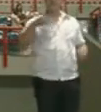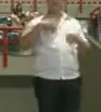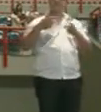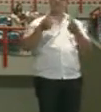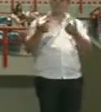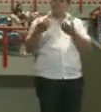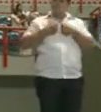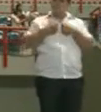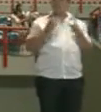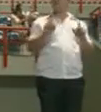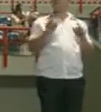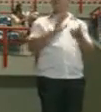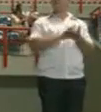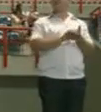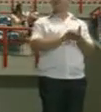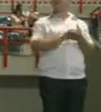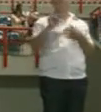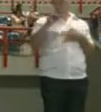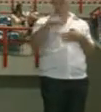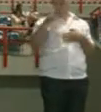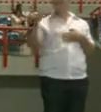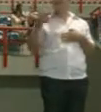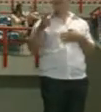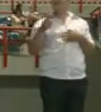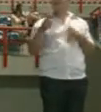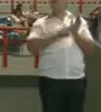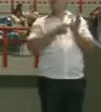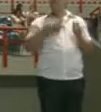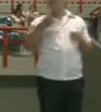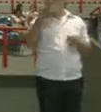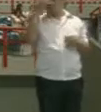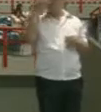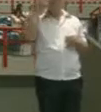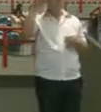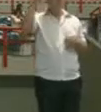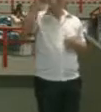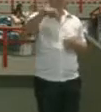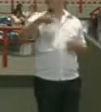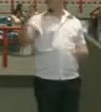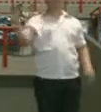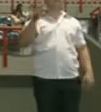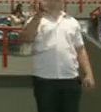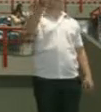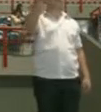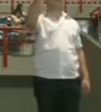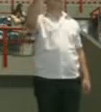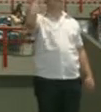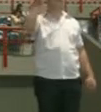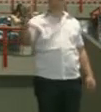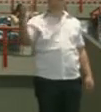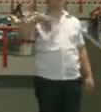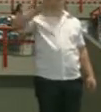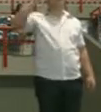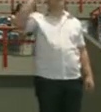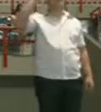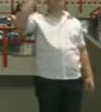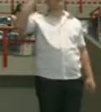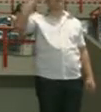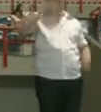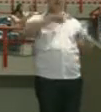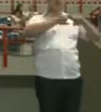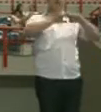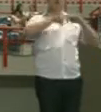vendam. Mesmo que você diga que vai votar, lá dentro ninguém está vendo o seu voto. Aqui não. Aqui você tem que pronunciar.